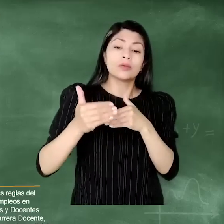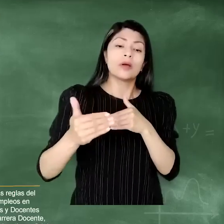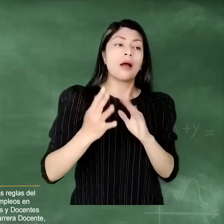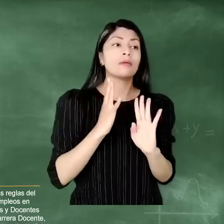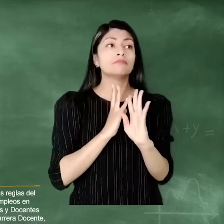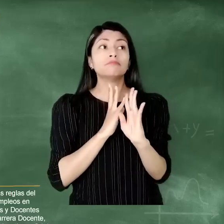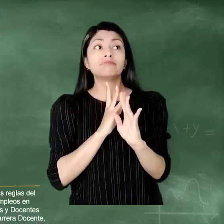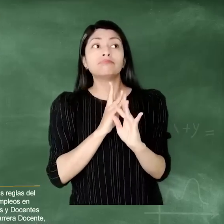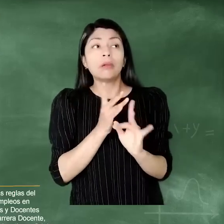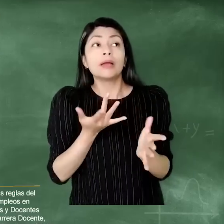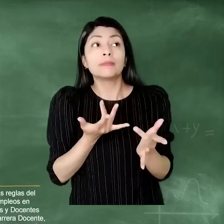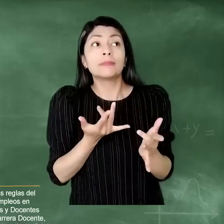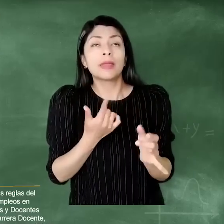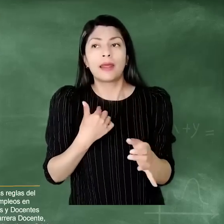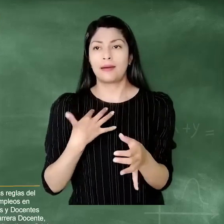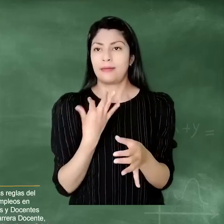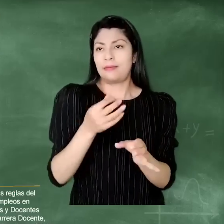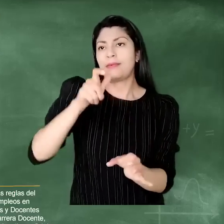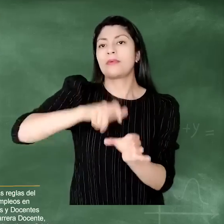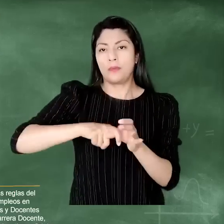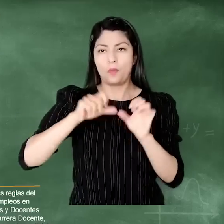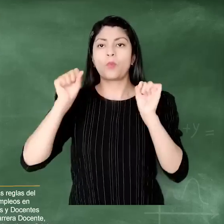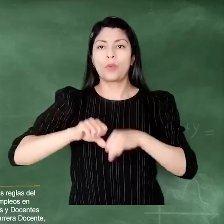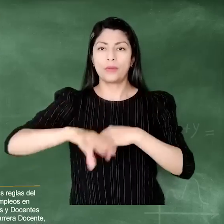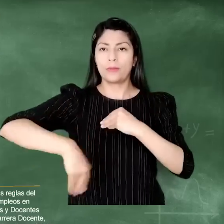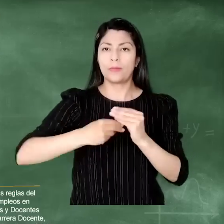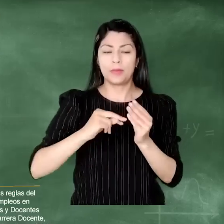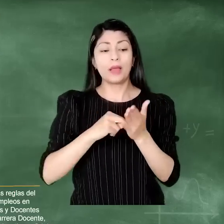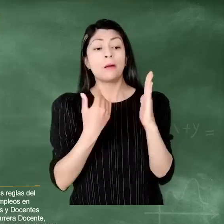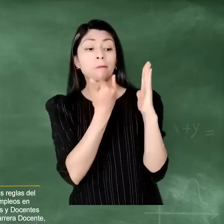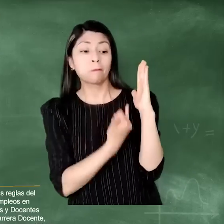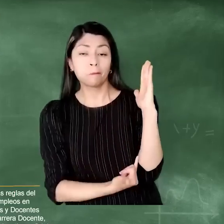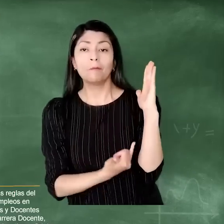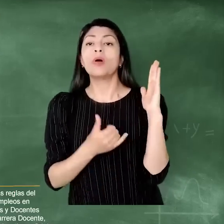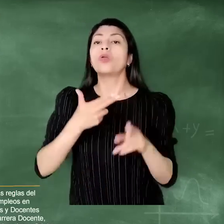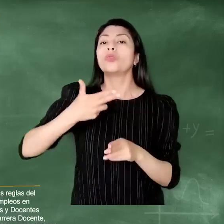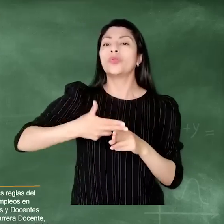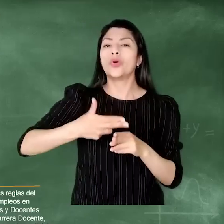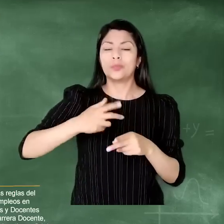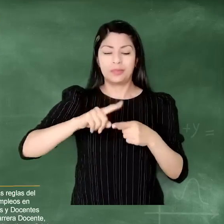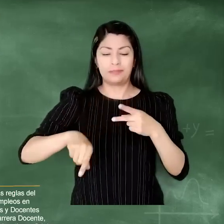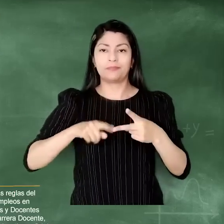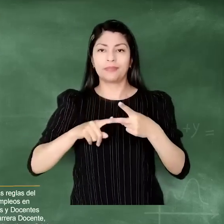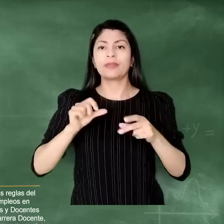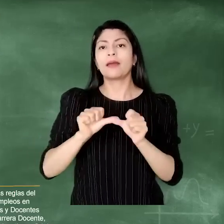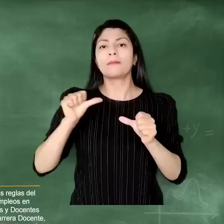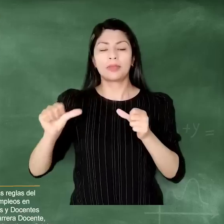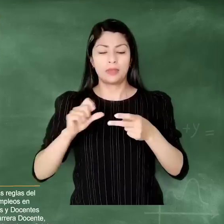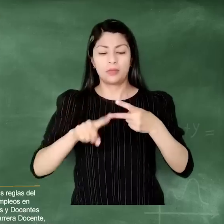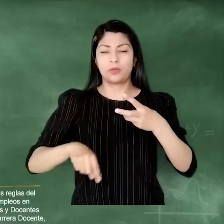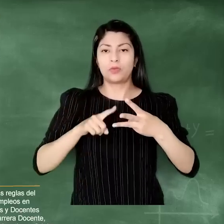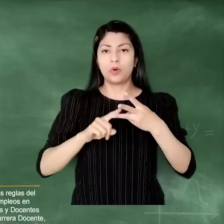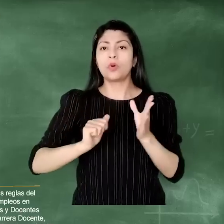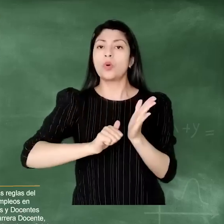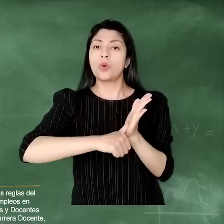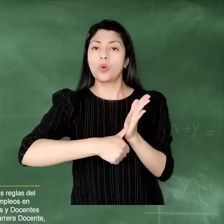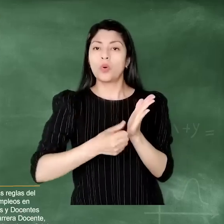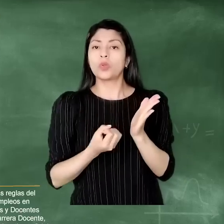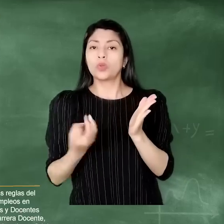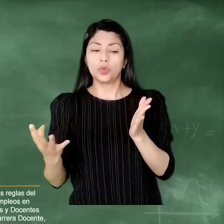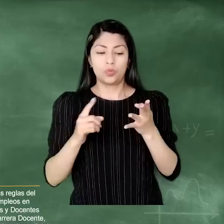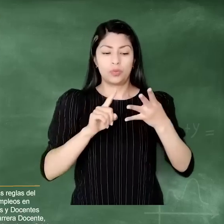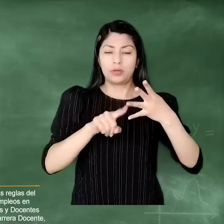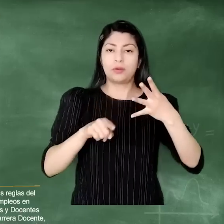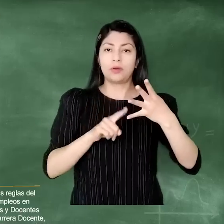Las listas territoriales de elegibles incluirán la posición, los nombres y apellidos, el número de documento de